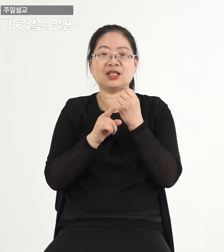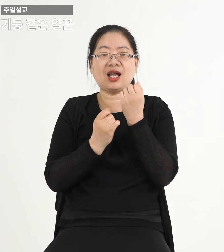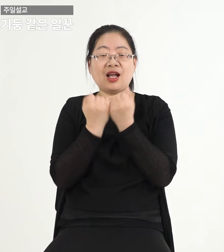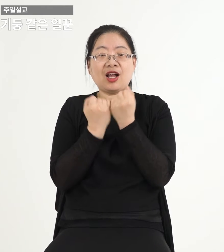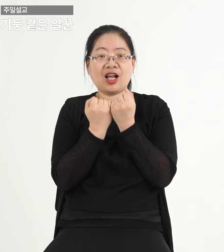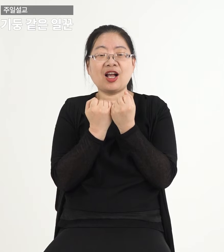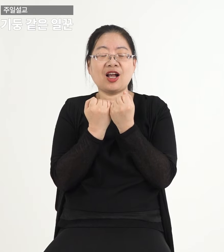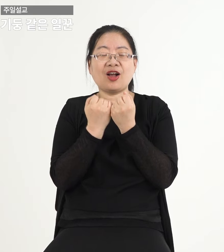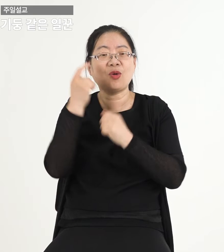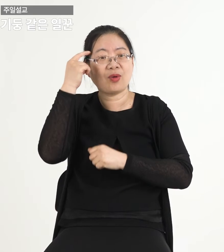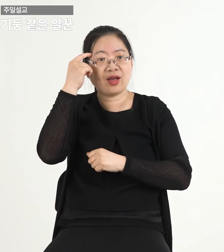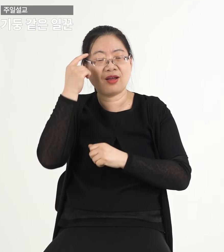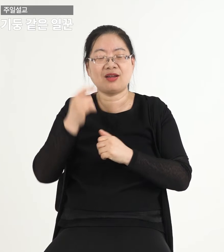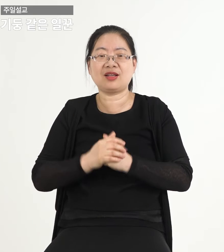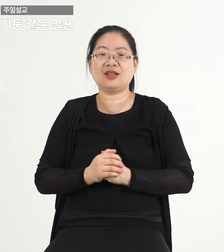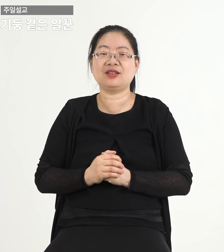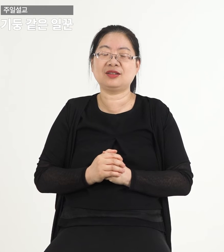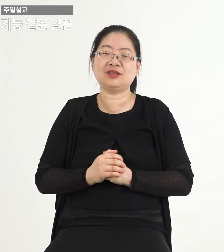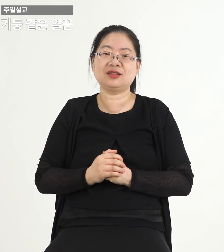자, 지금